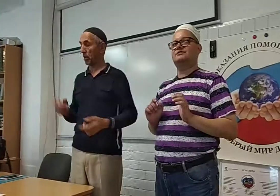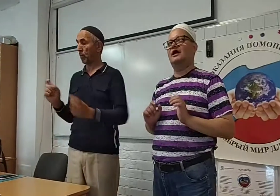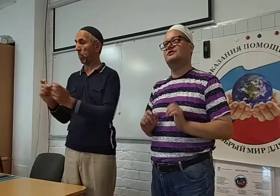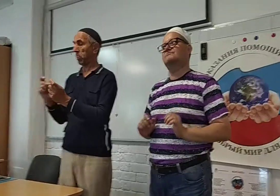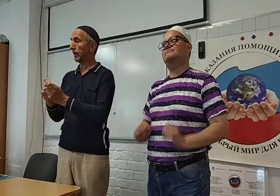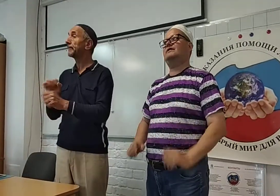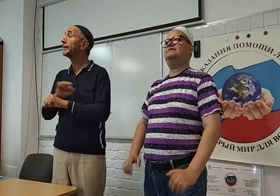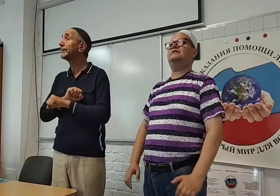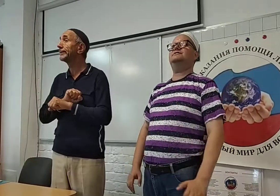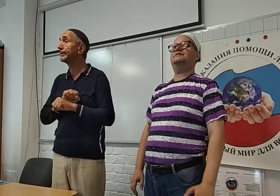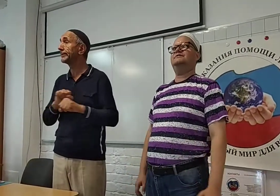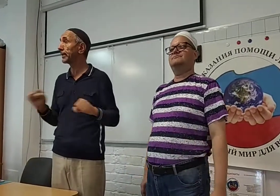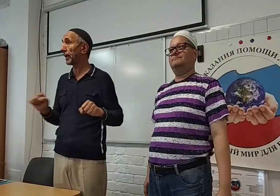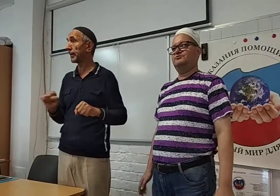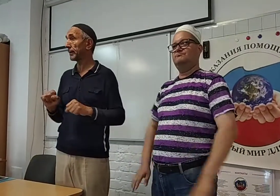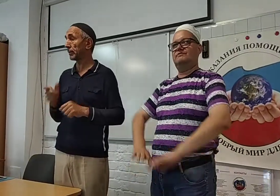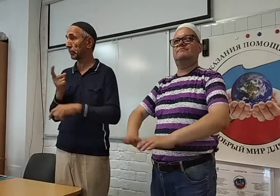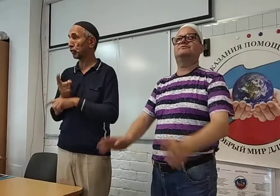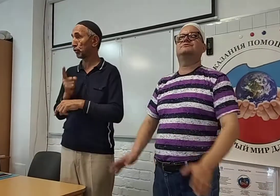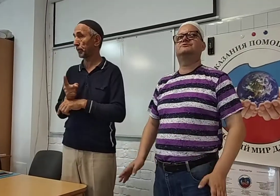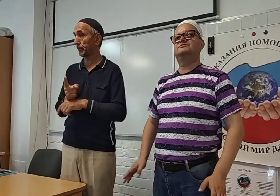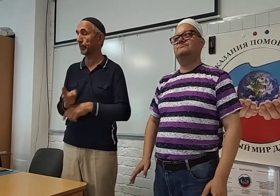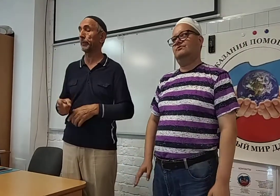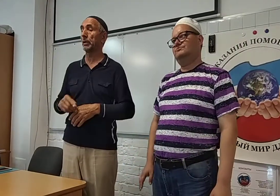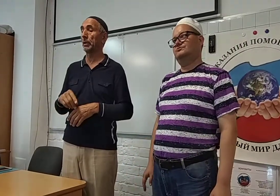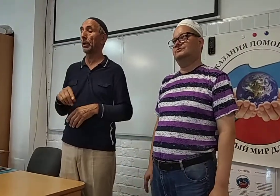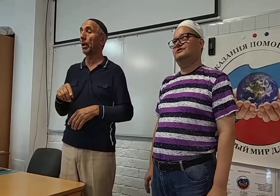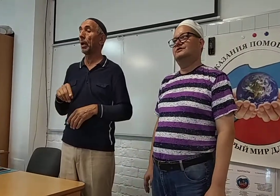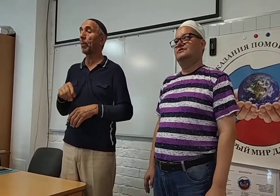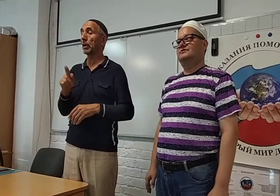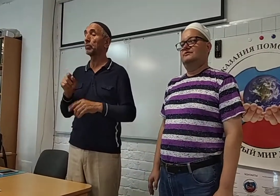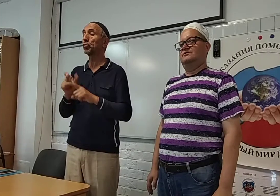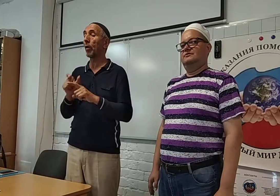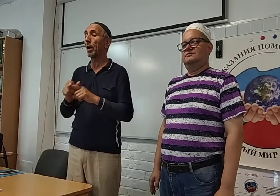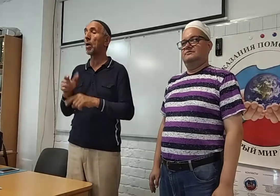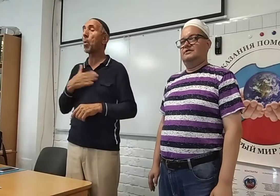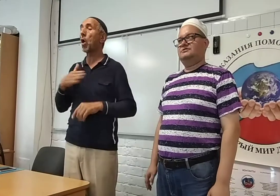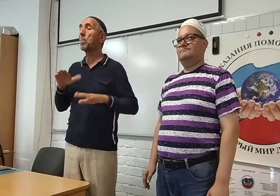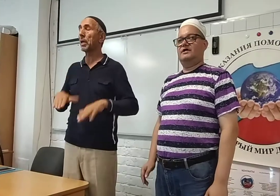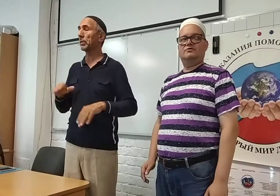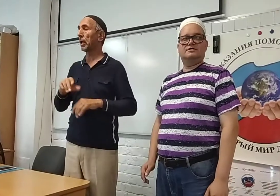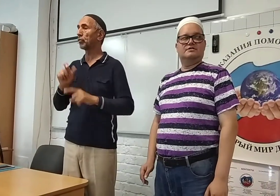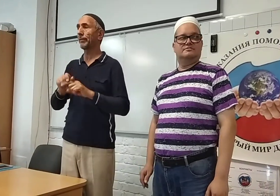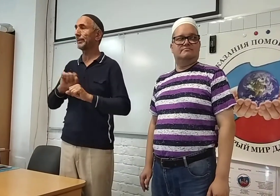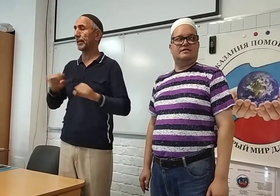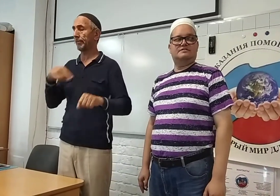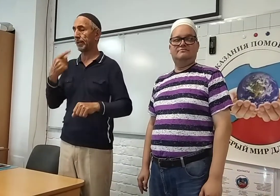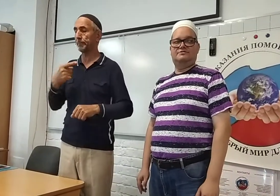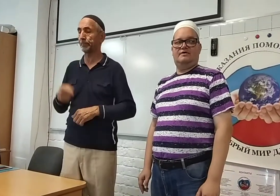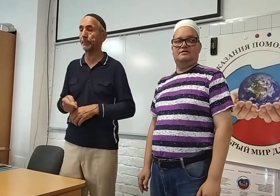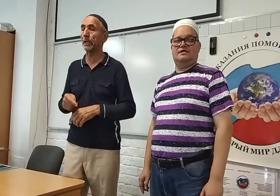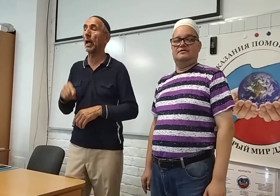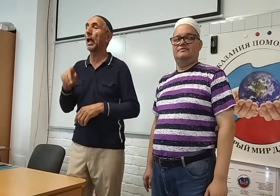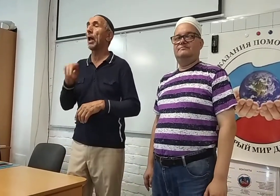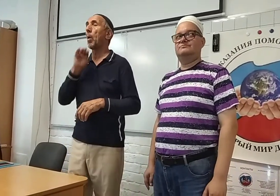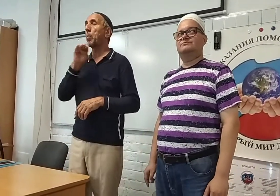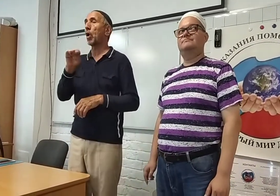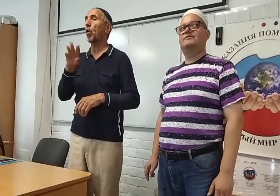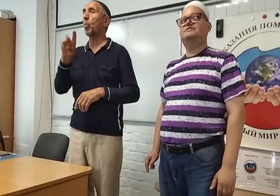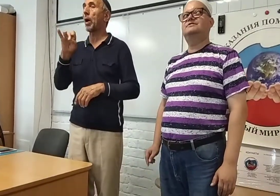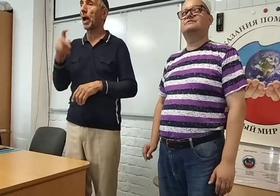человек старшего поколения. Ты почему на моем месте? Ни в коем случае. Даже пророк, да благословит его Аллах